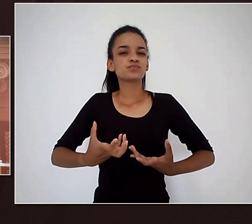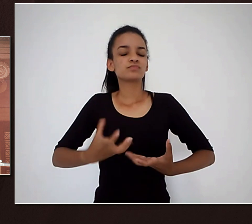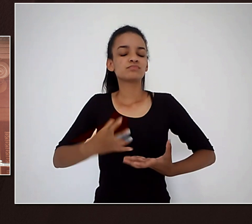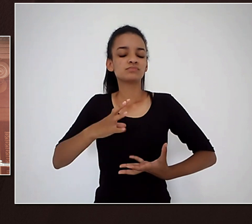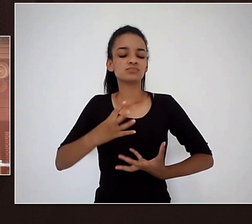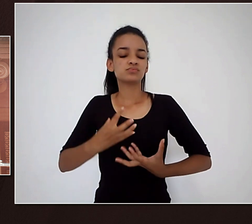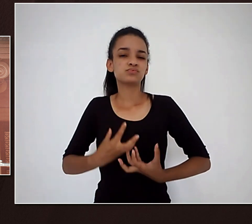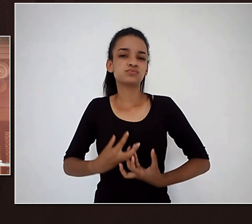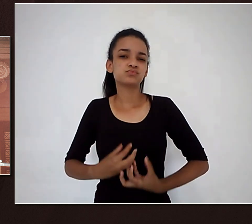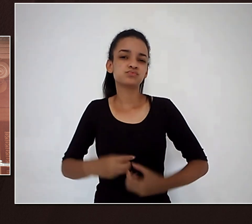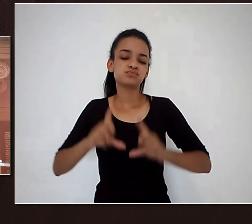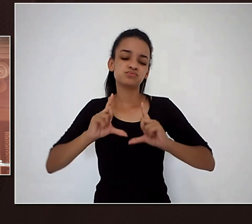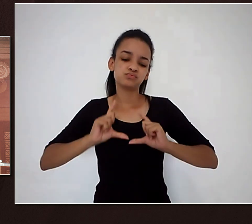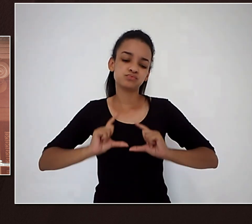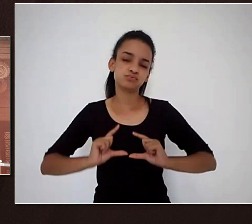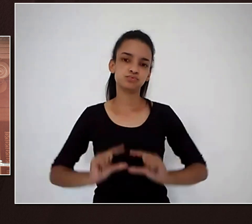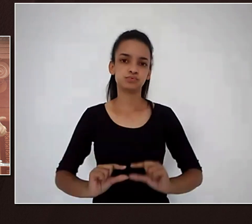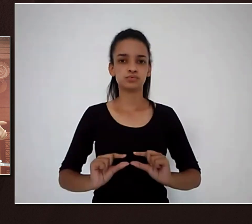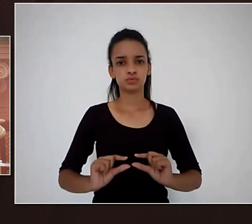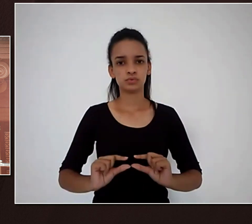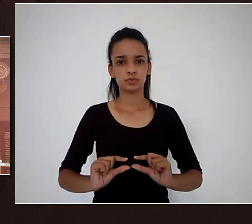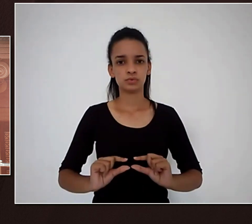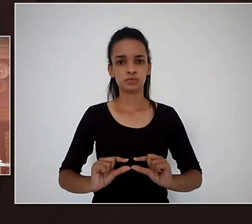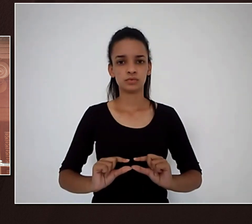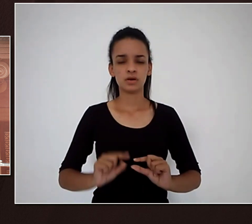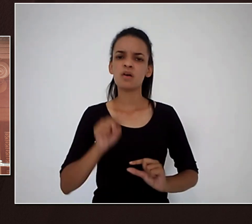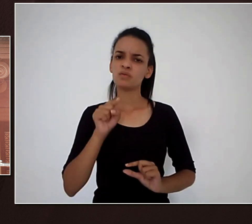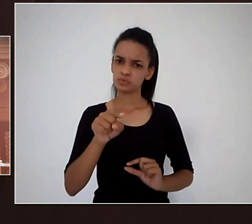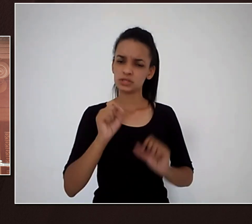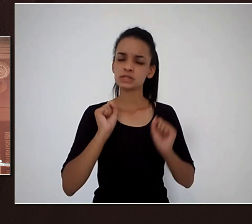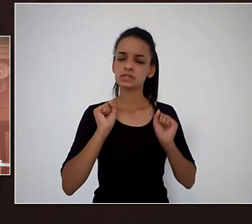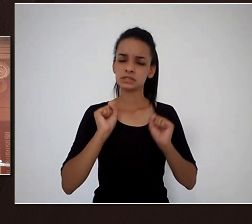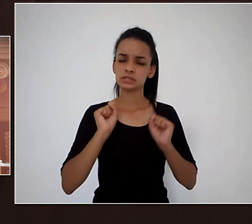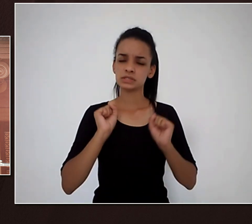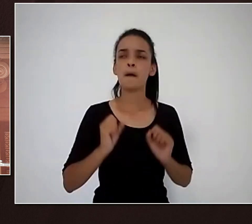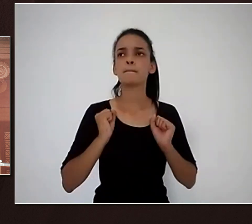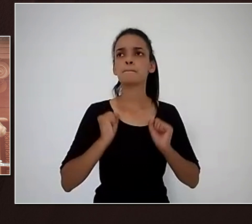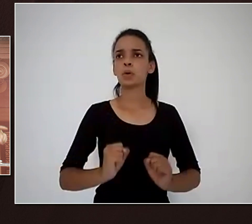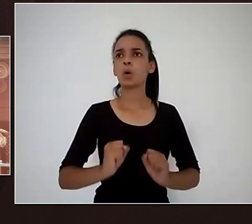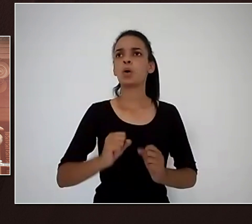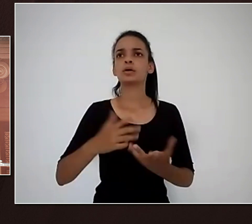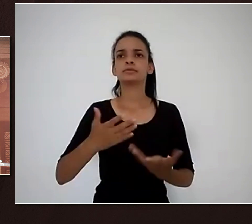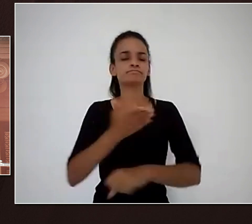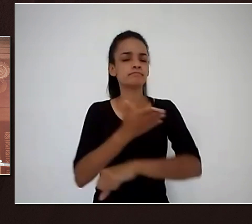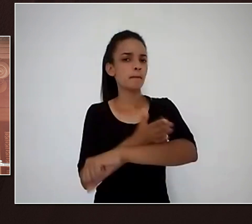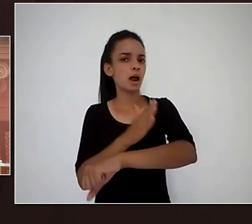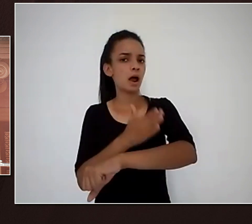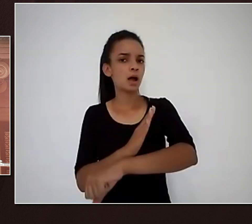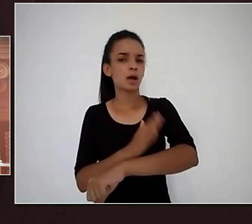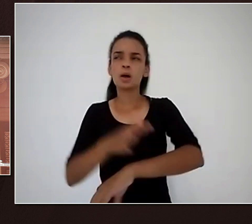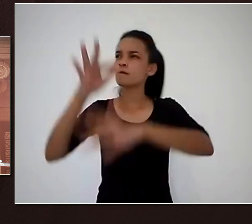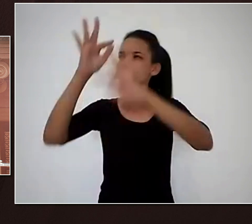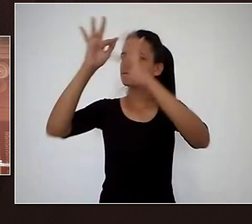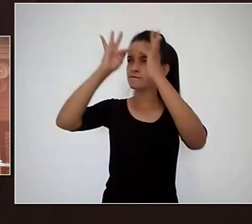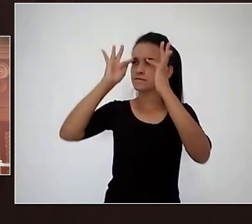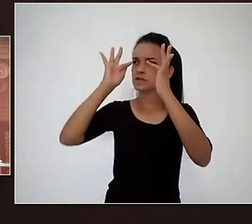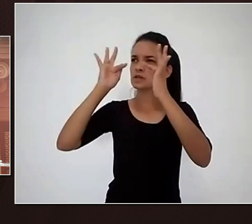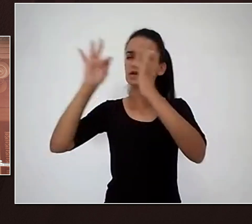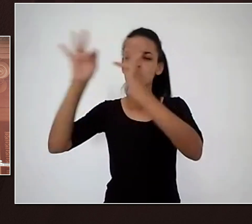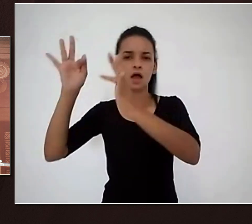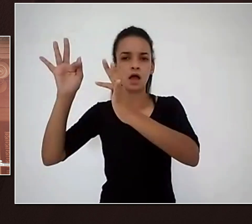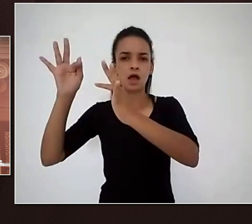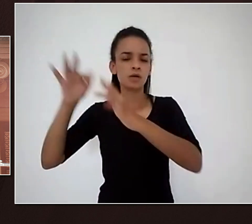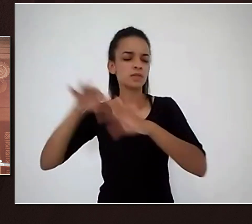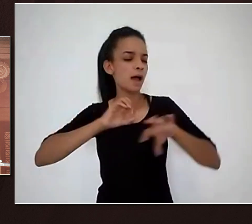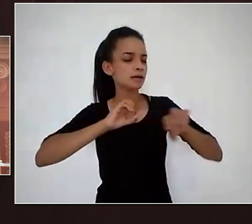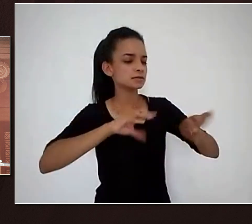né, você pode ser aquele que pratica, né, de uma maneira fiel, né, o ensinamento do apóstolo, você zela